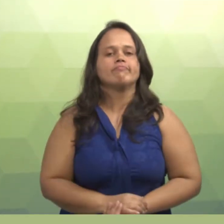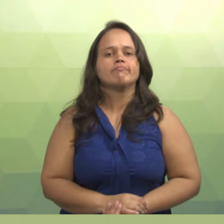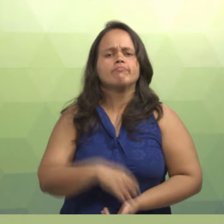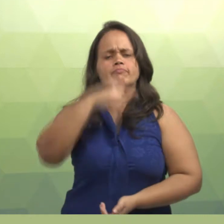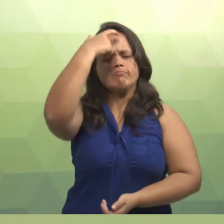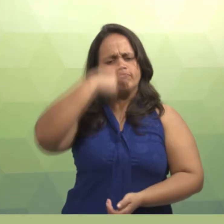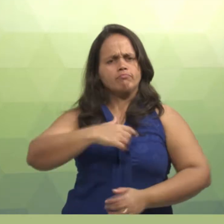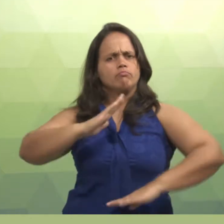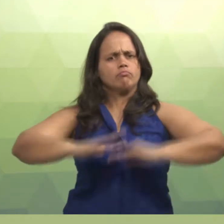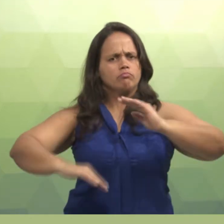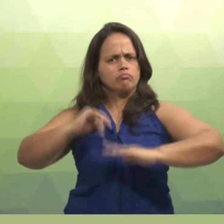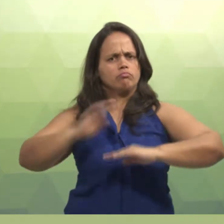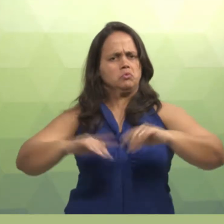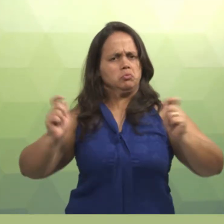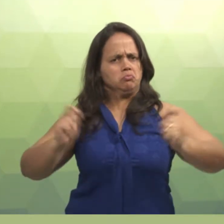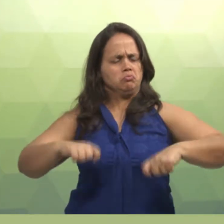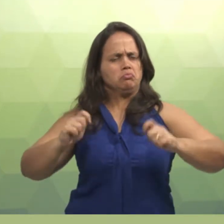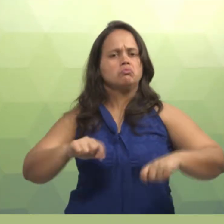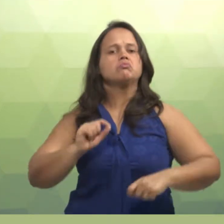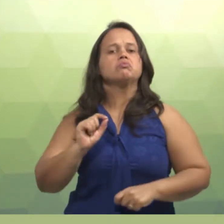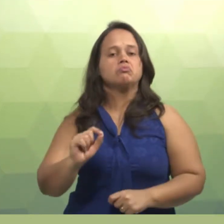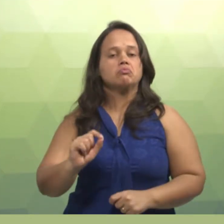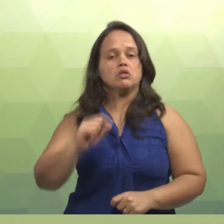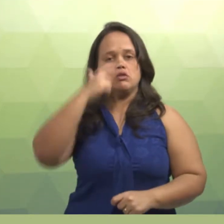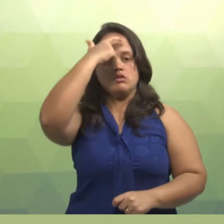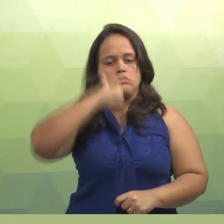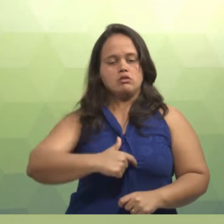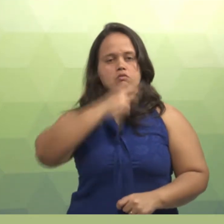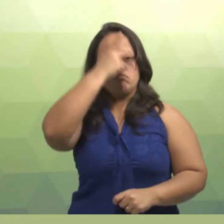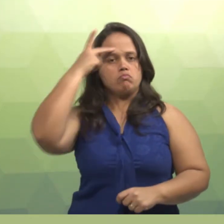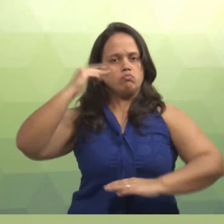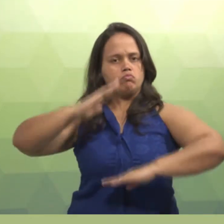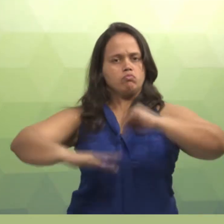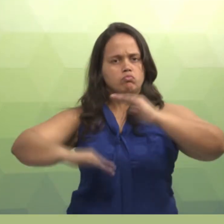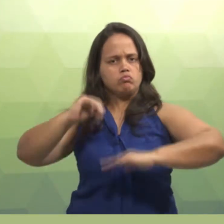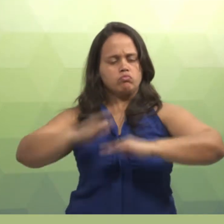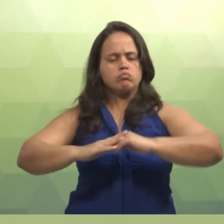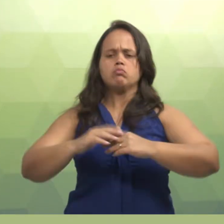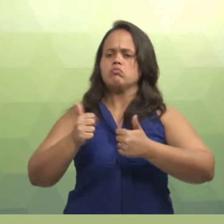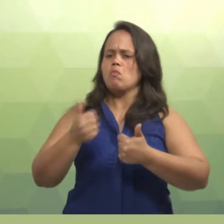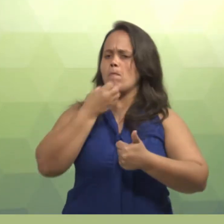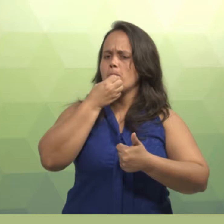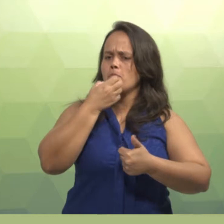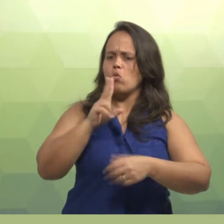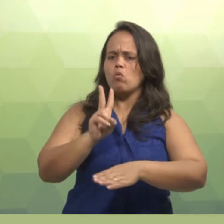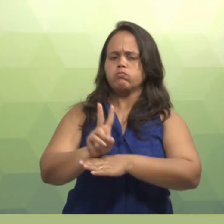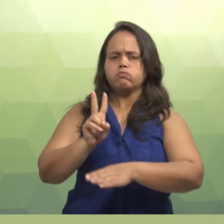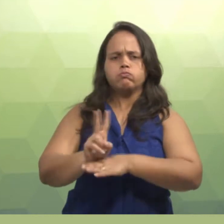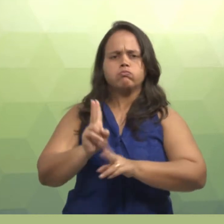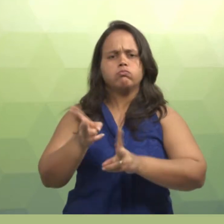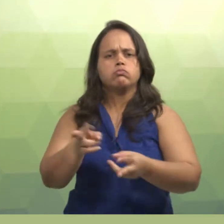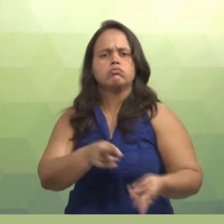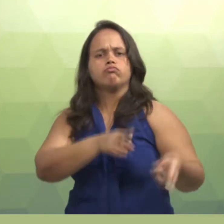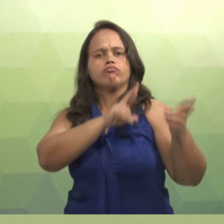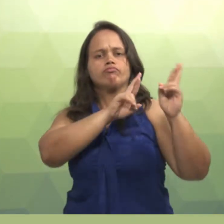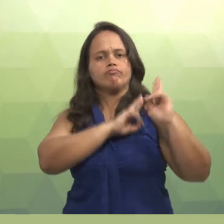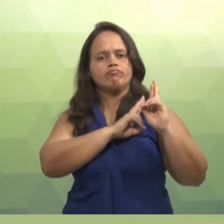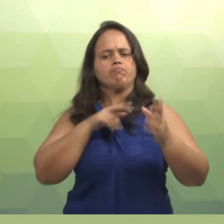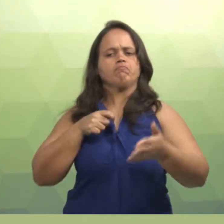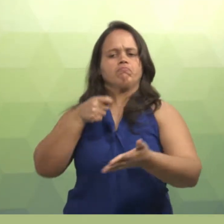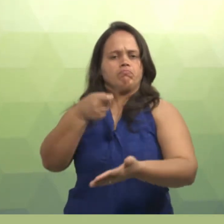em que o profissional cumpre as suas atribuições com zelo, responsabilidade, eficácia e que se preocupa em